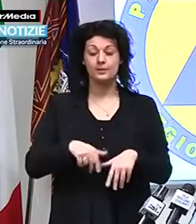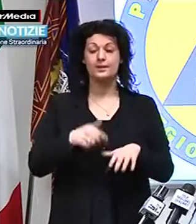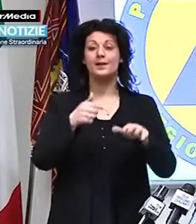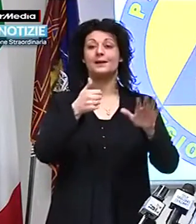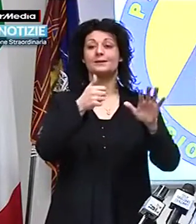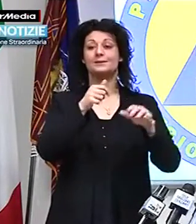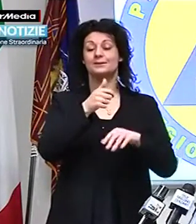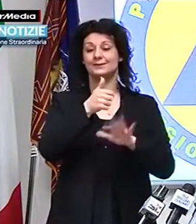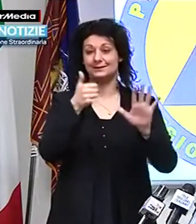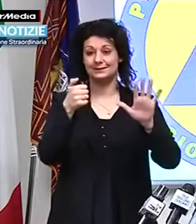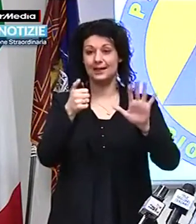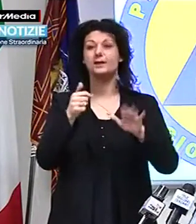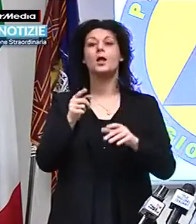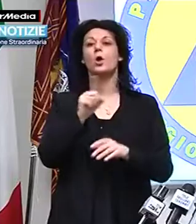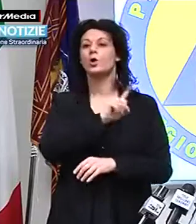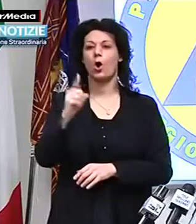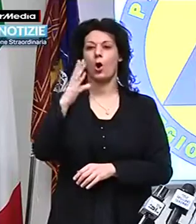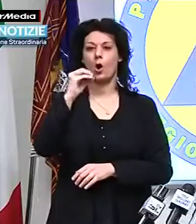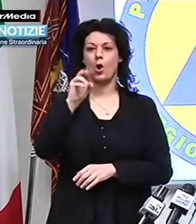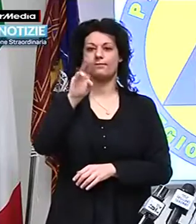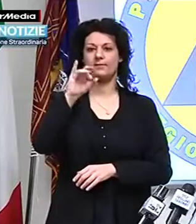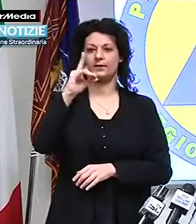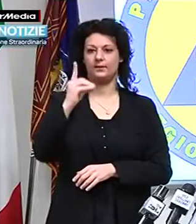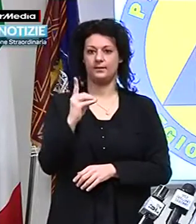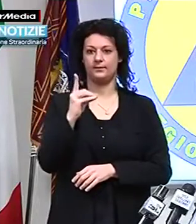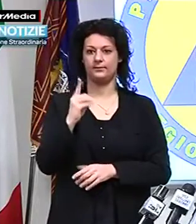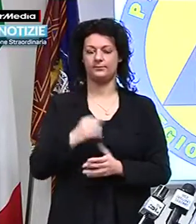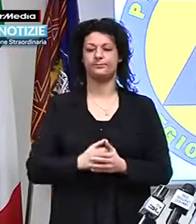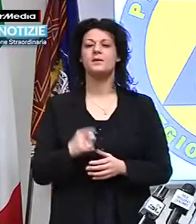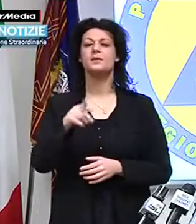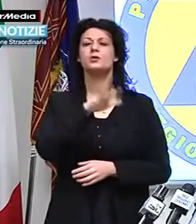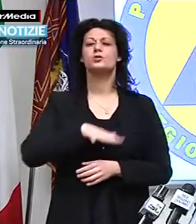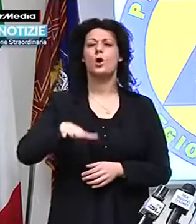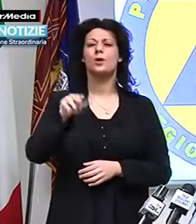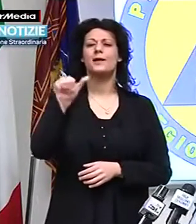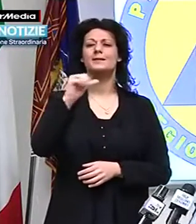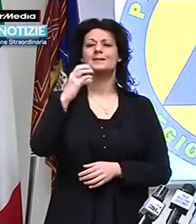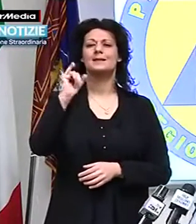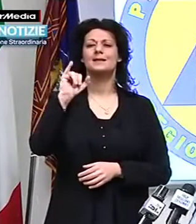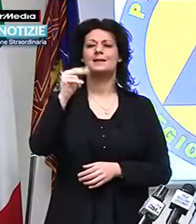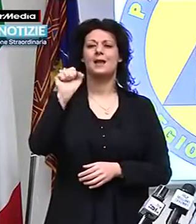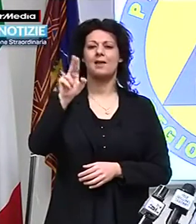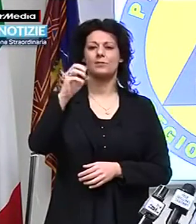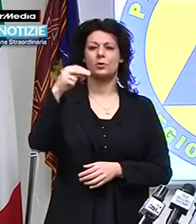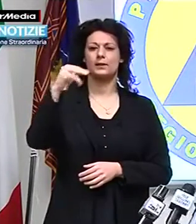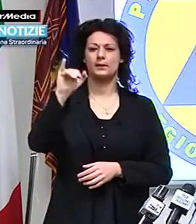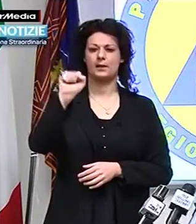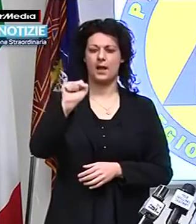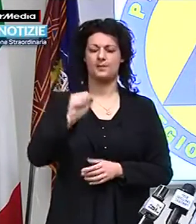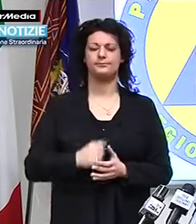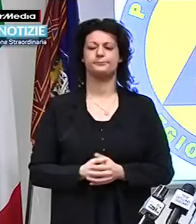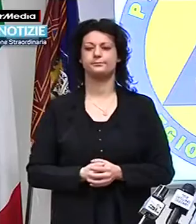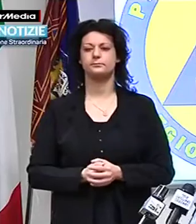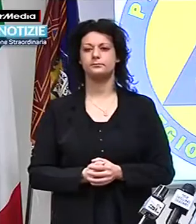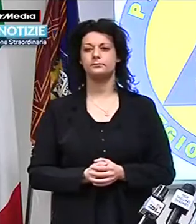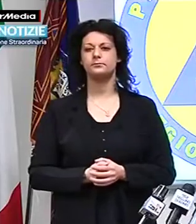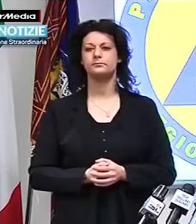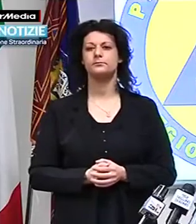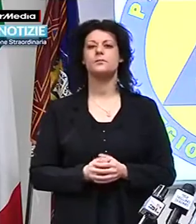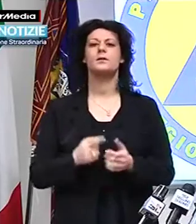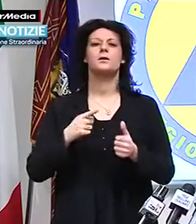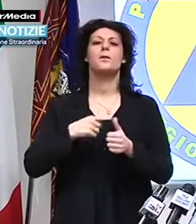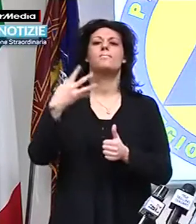8.860 ricoverati che non sono Covid. Quanto a Schiavonia, vedo che c'è sempre dibattito. Il loro problema è il nostro problema,